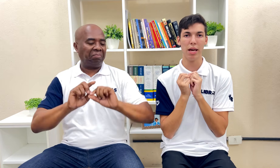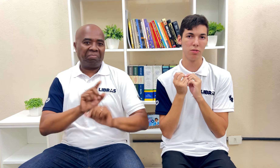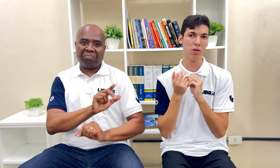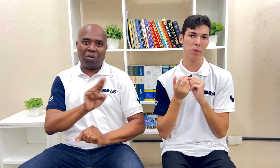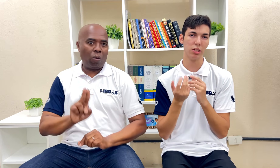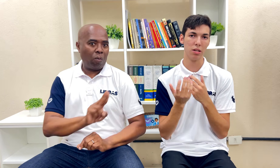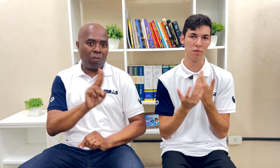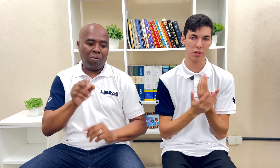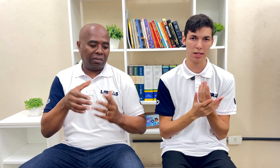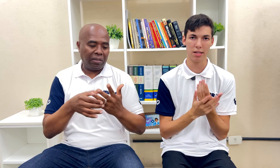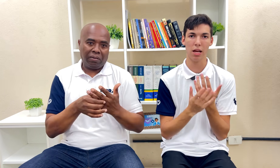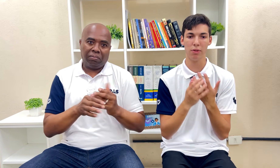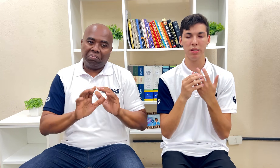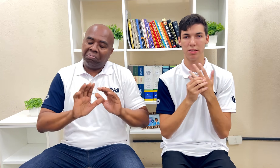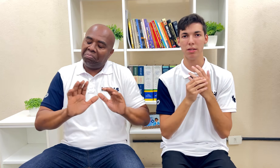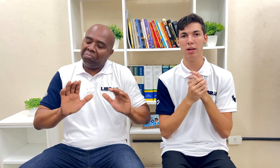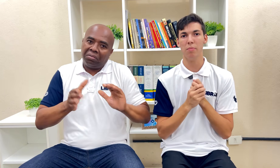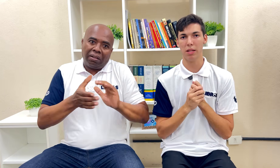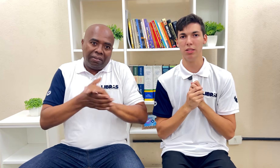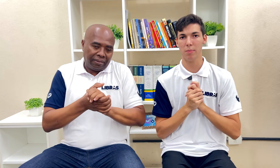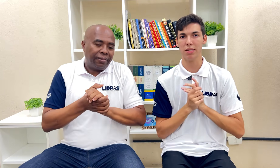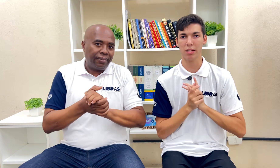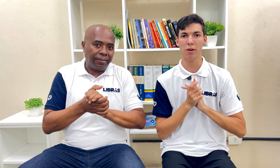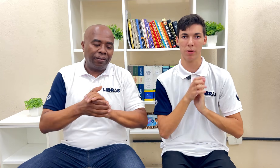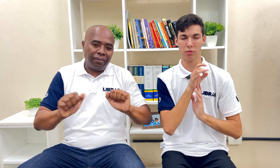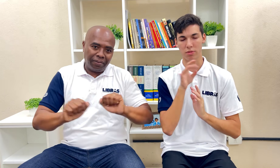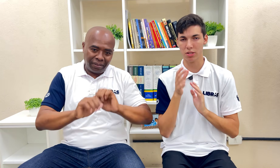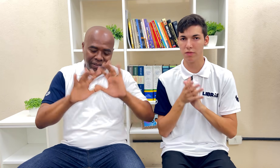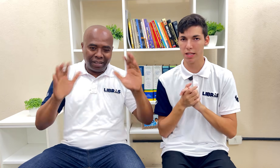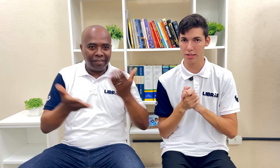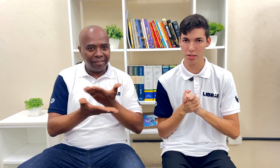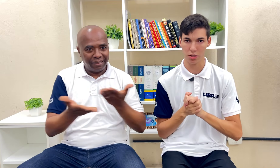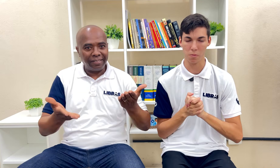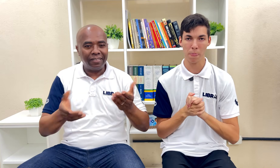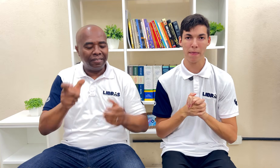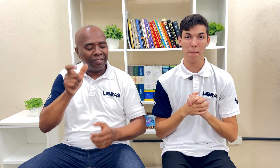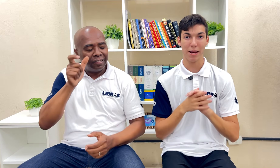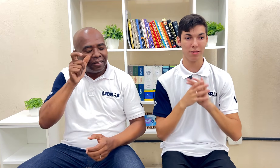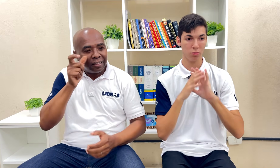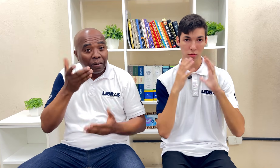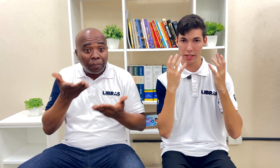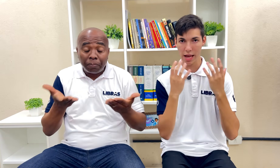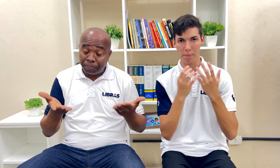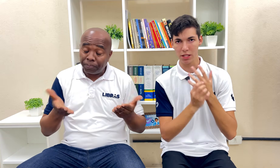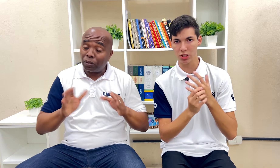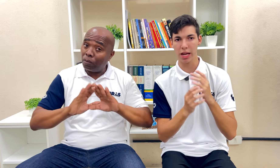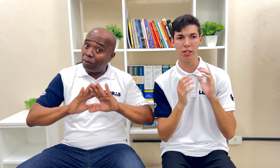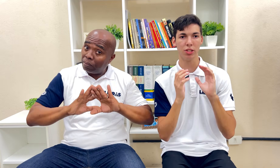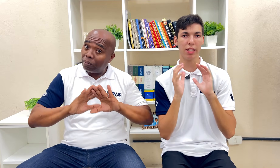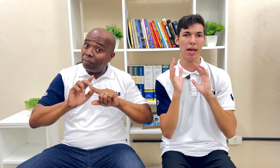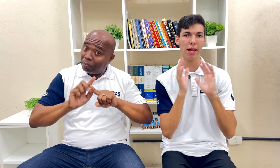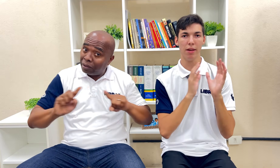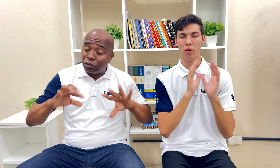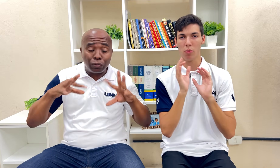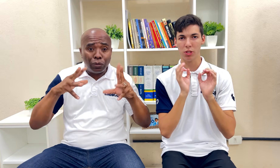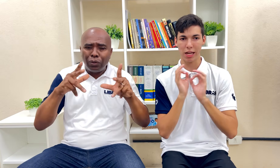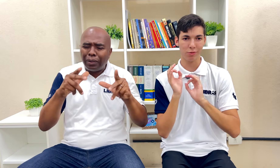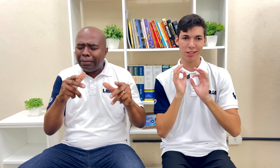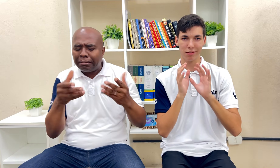só realmente caso for casado, aí sim, para deixar mais claro para todos que estiverem assistindo. Mas tudo que é pingente, que é objeto que